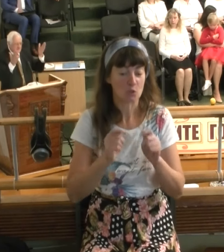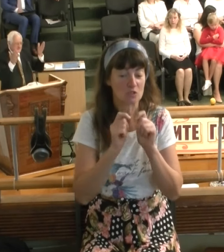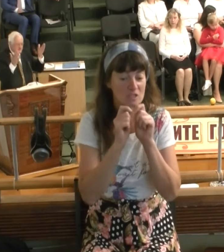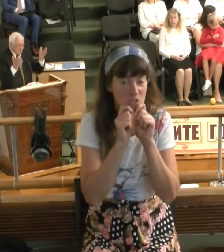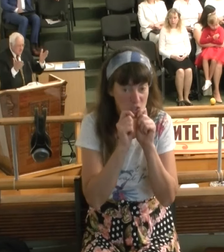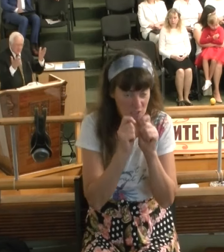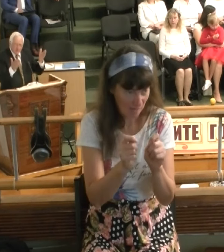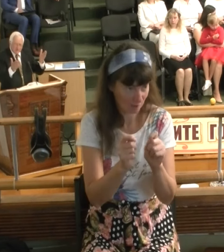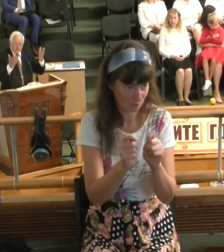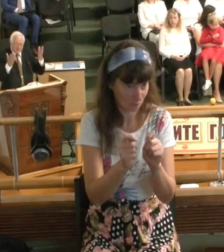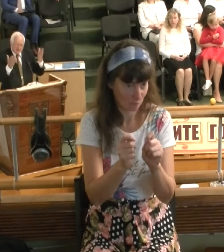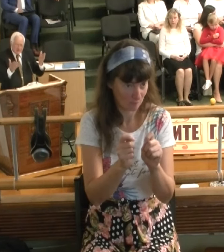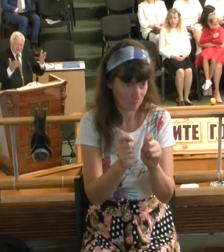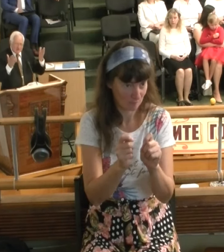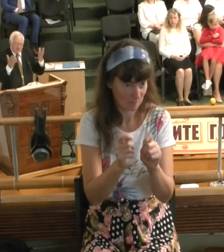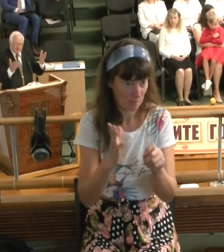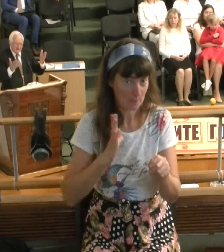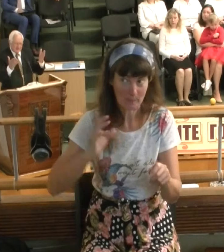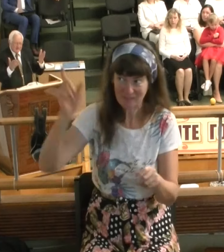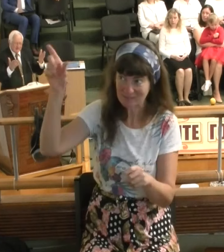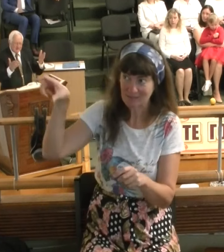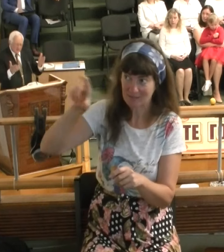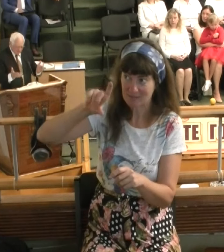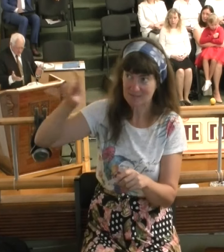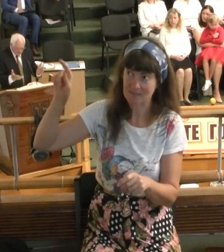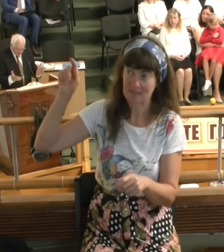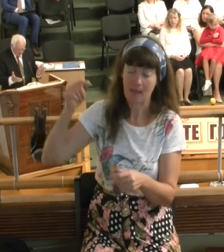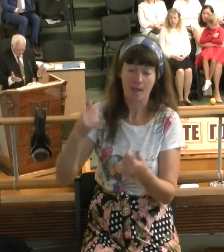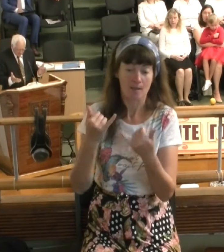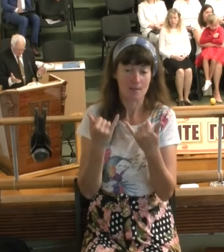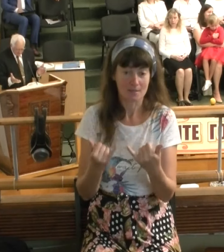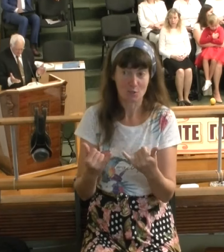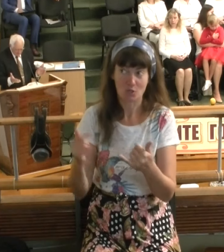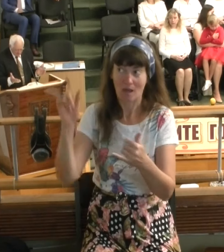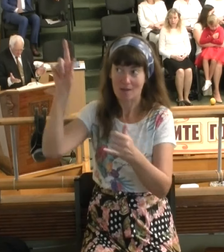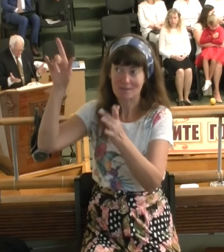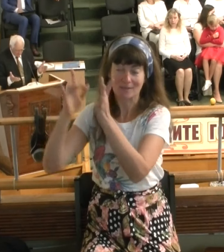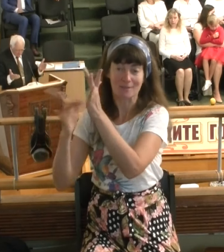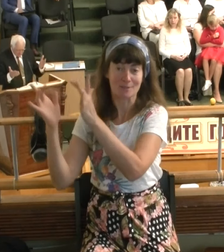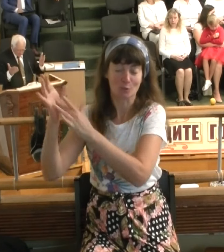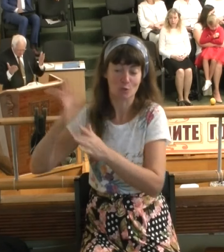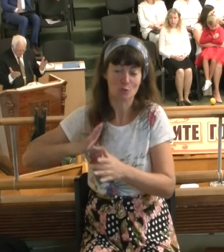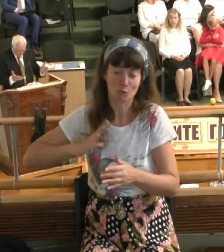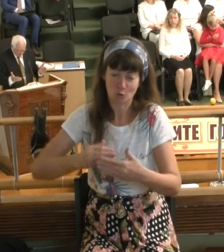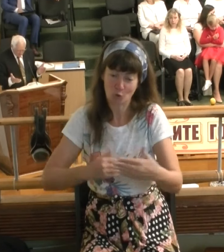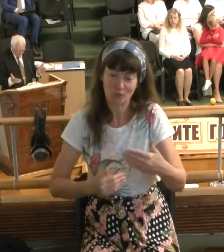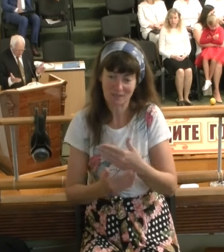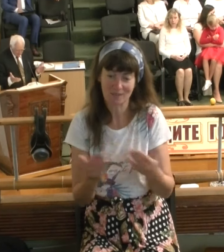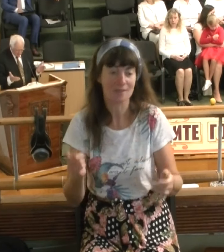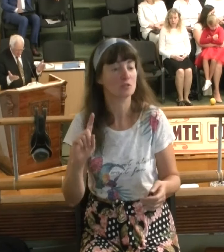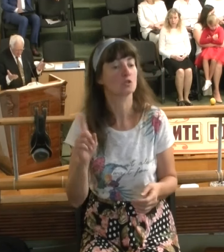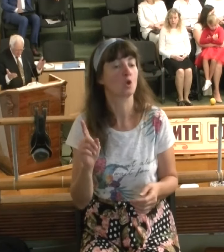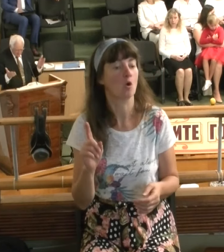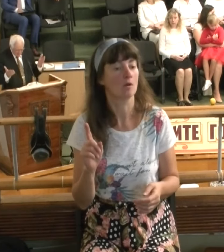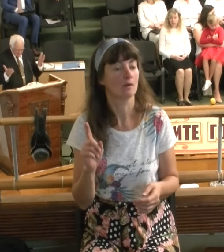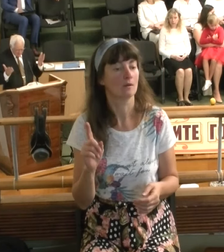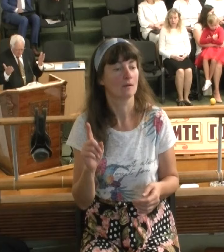то, чего Он ожидает от нас. Он ожидает от нас единомыслия,